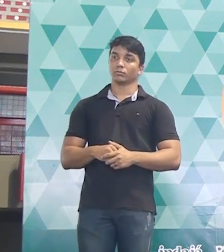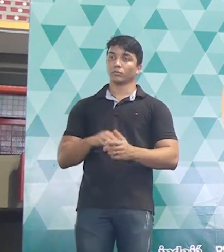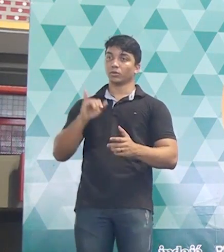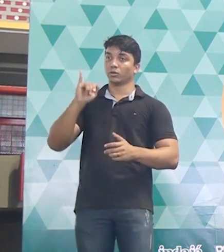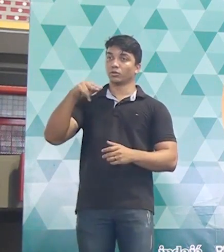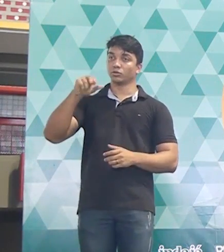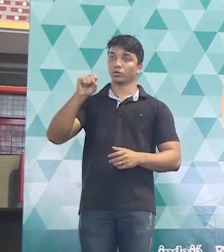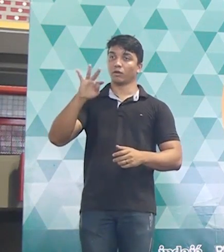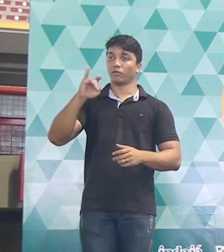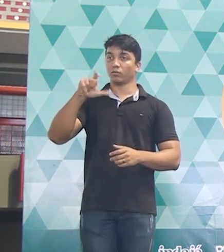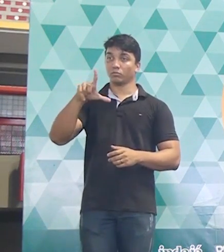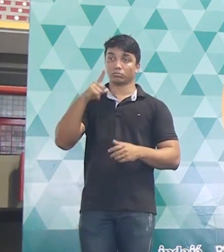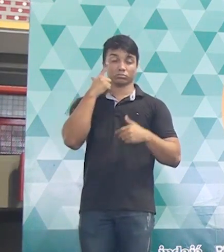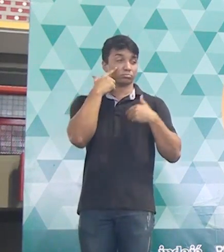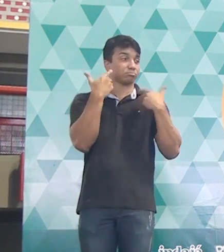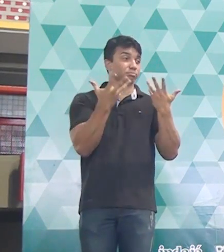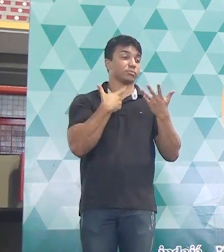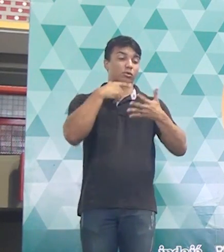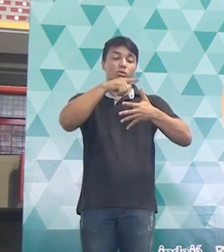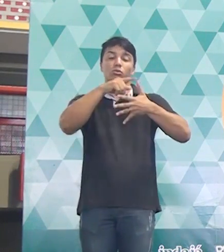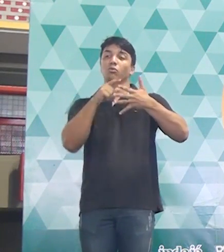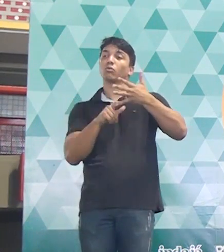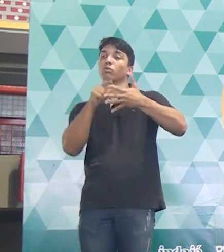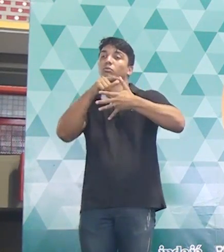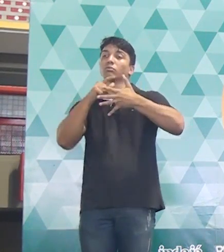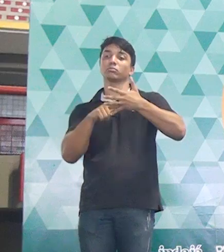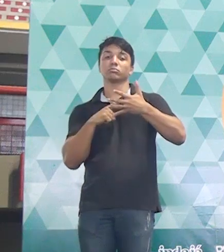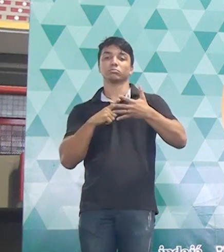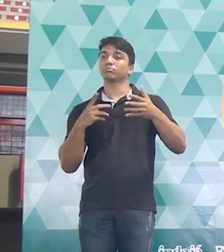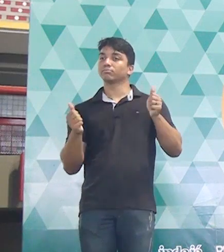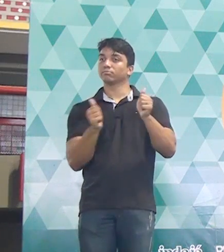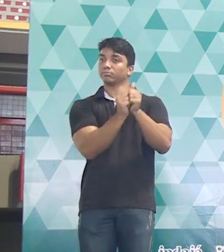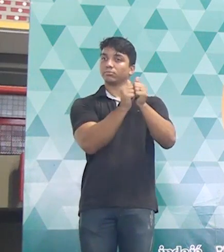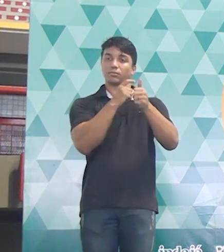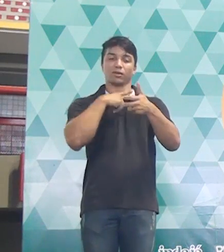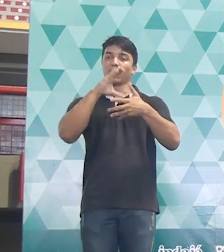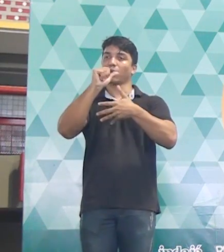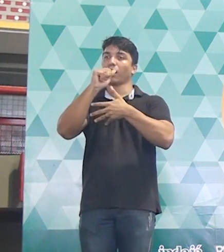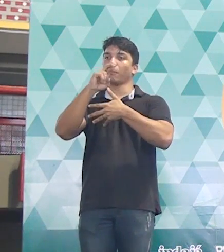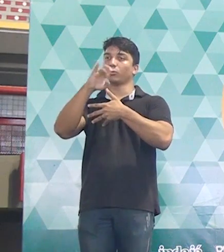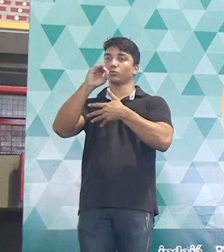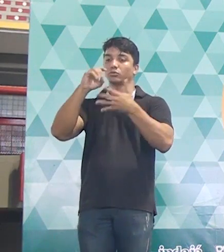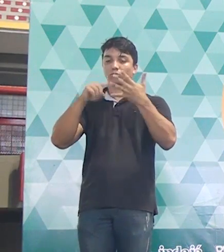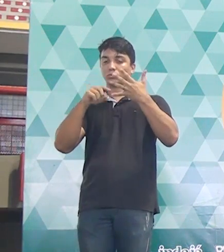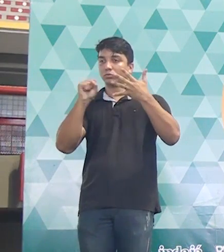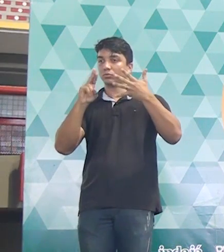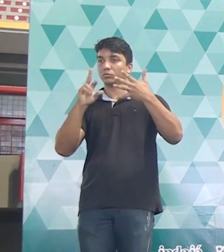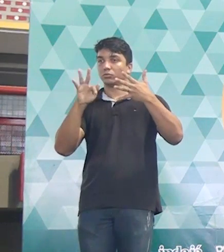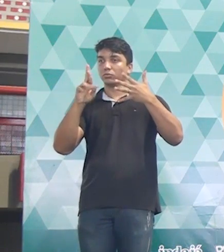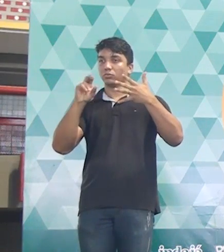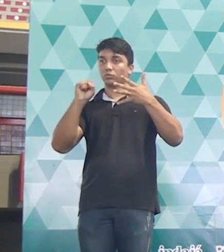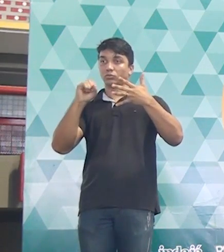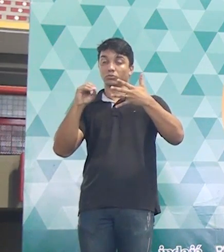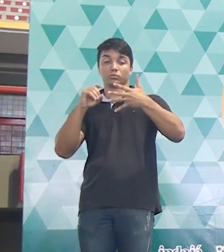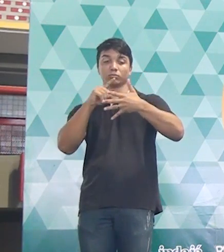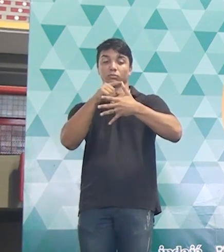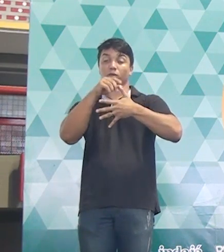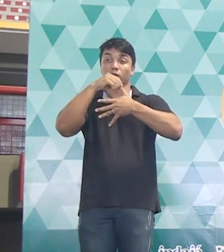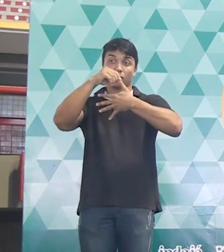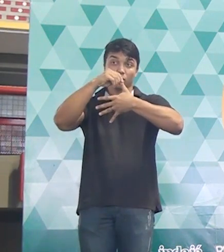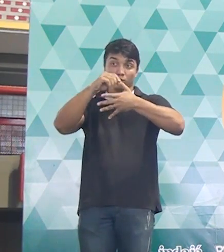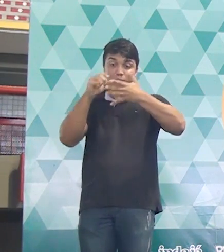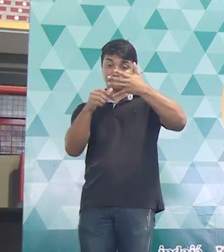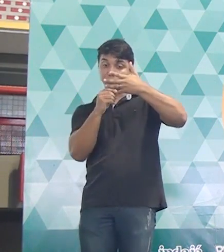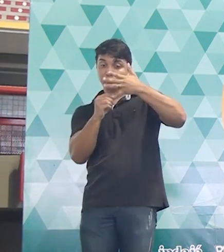3 ácidos instáveis, 2 deles estão nessa questão. Ácido carbônico e ácido sulfuroso. Portanto, para o primeiro